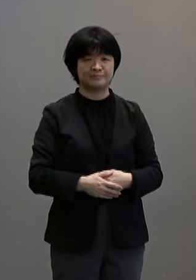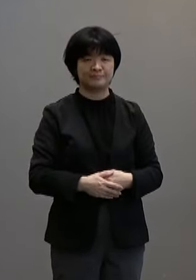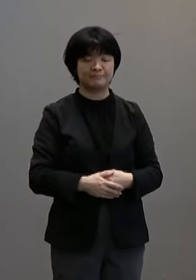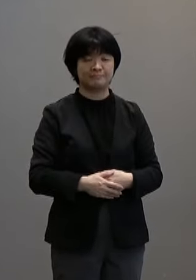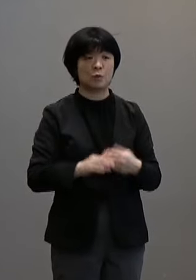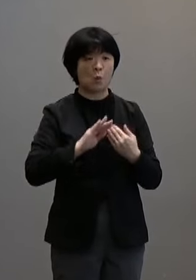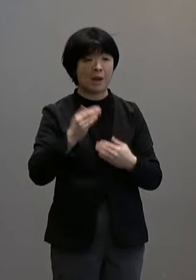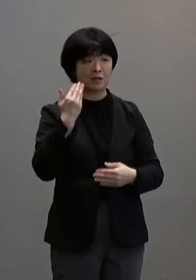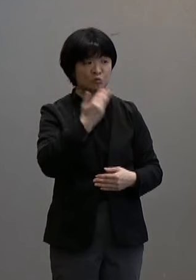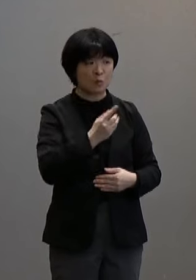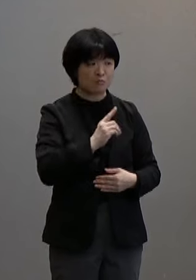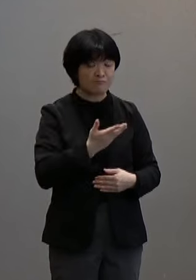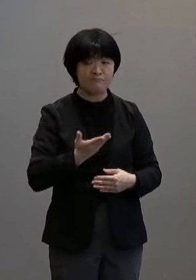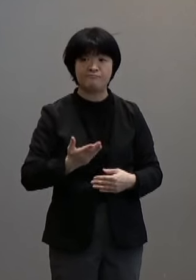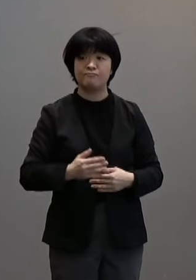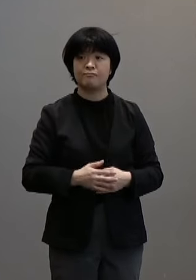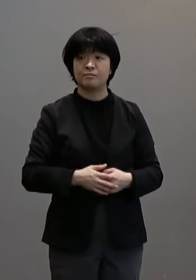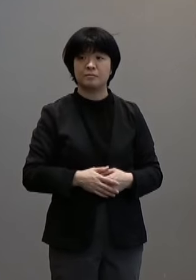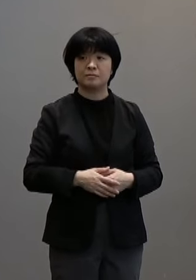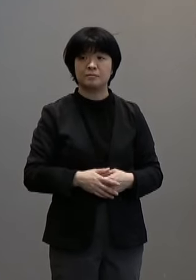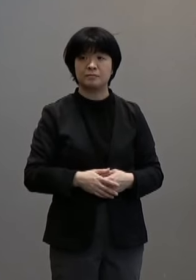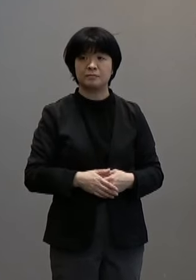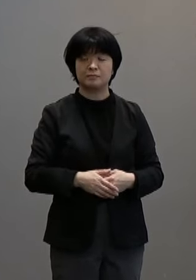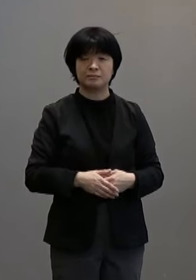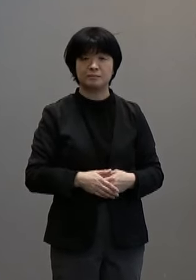ます。他にご質問いかがでしょうか。